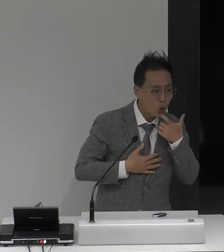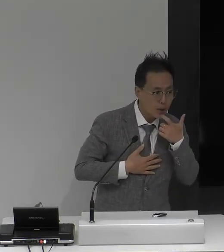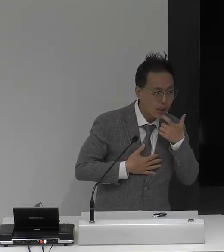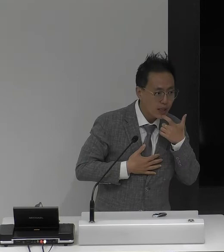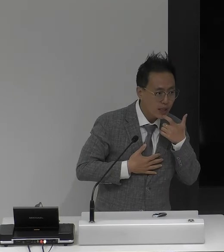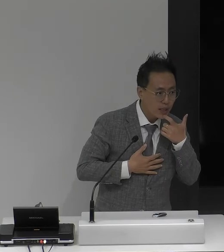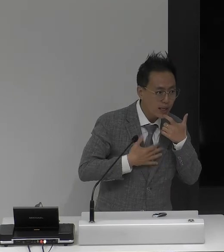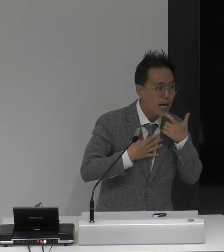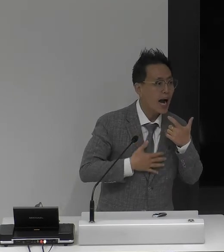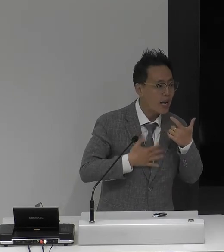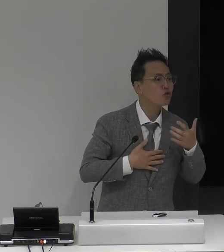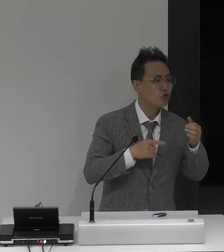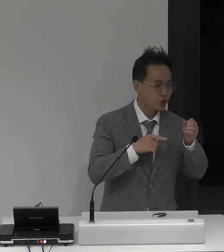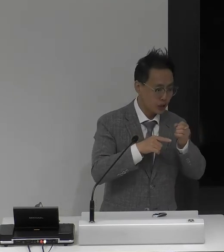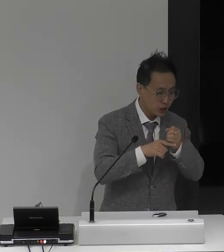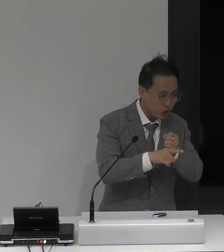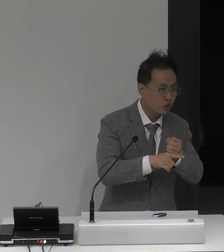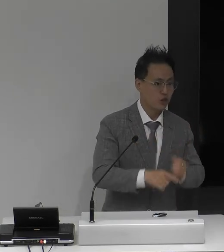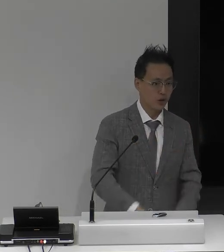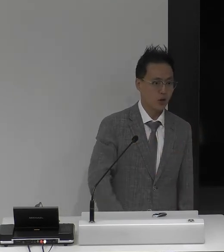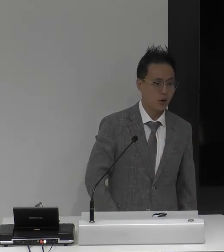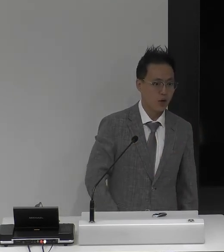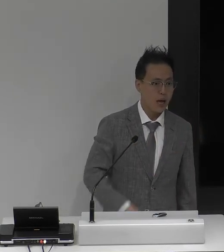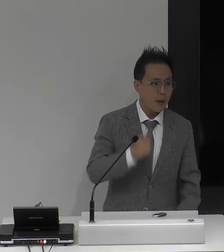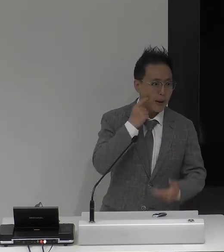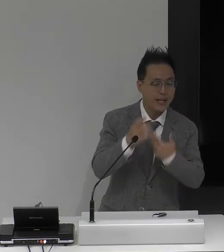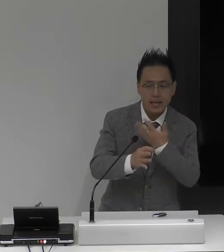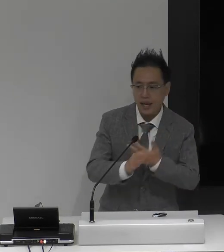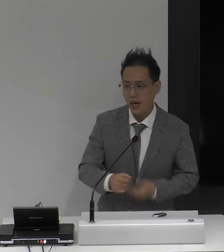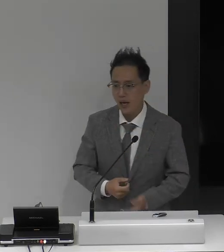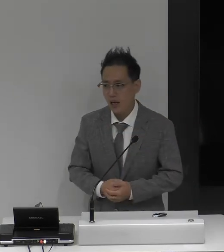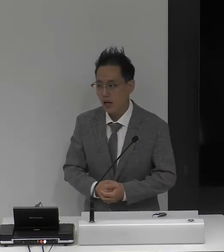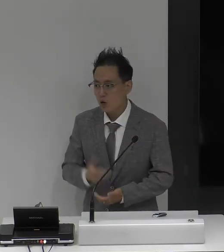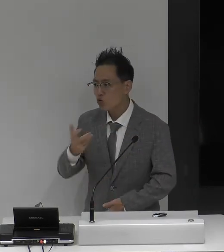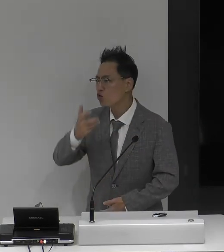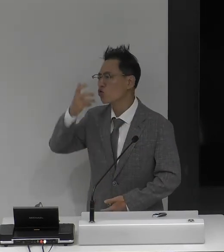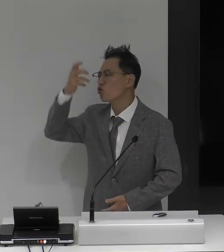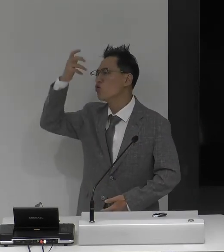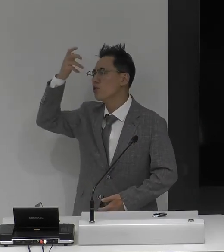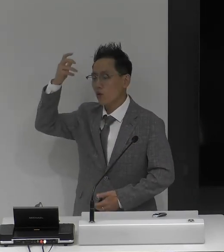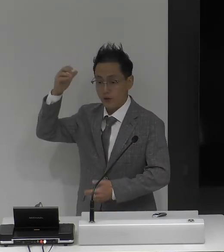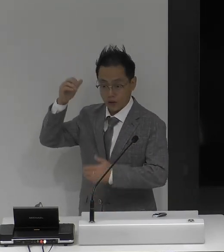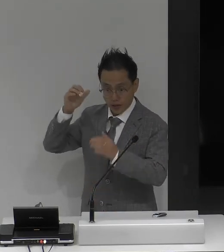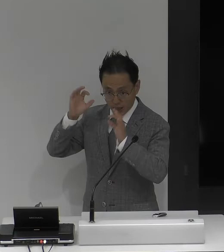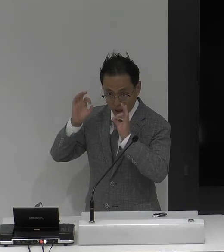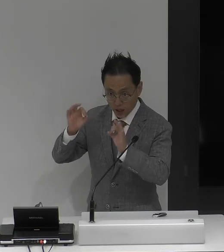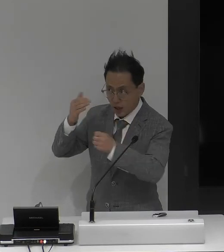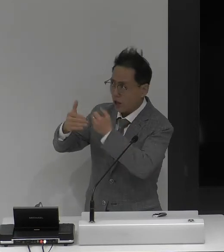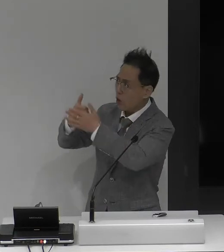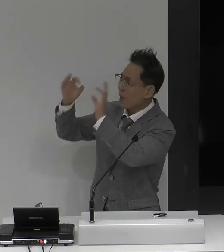야곱이 알 수 있었던 이유예요. 만약에 꿈을 꿨는데 그걸